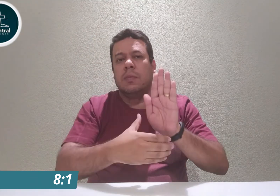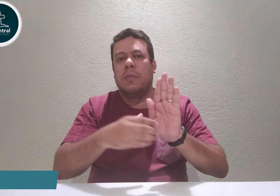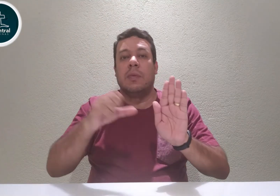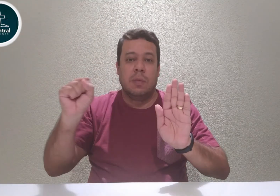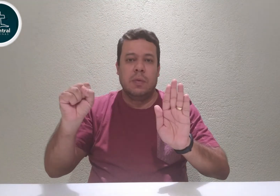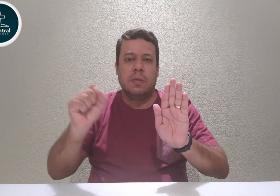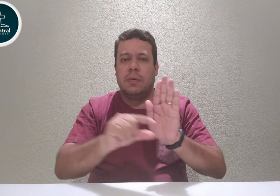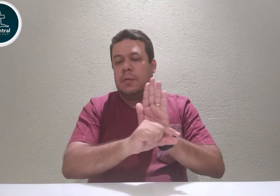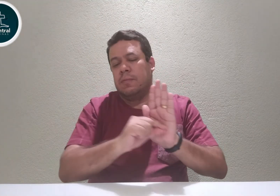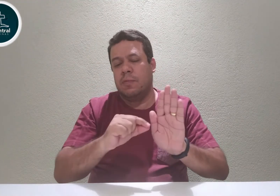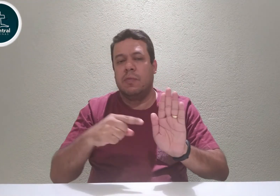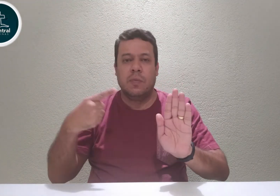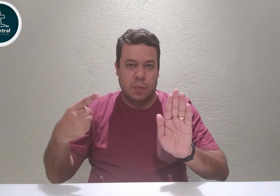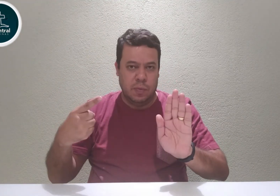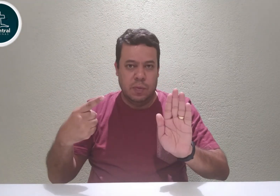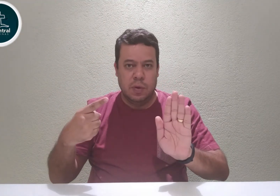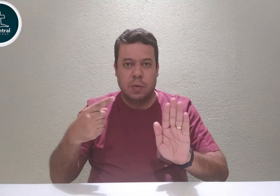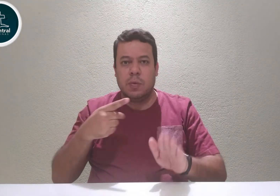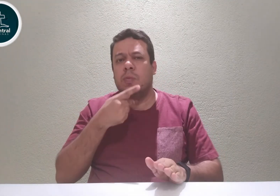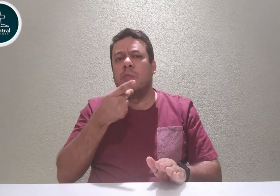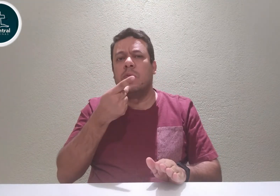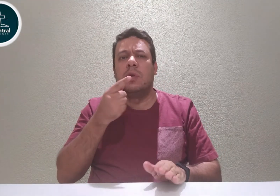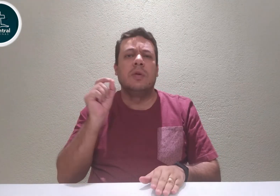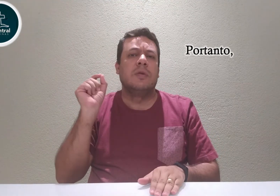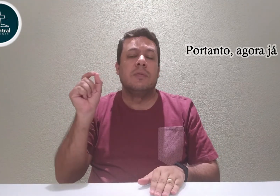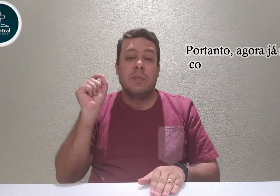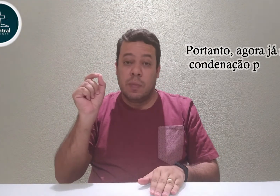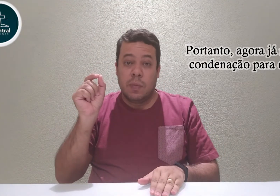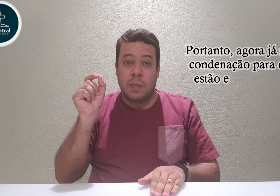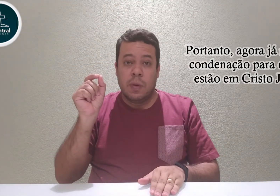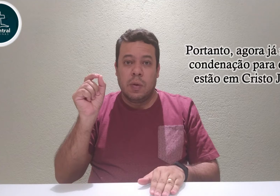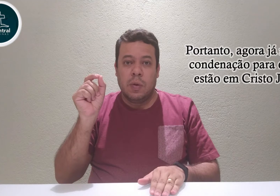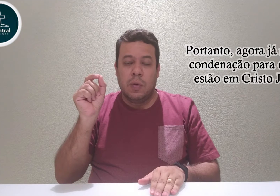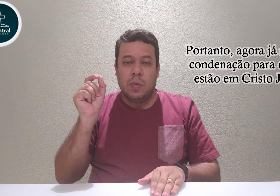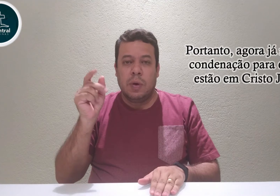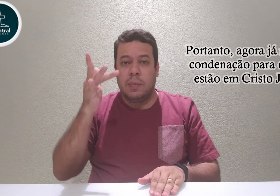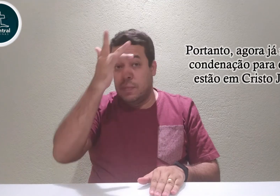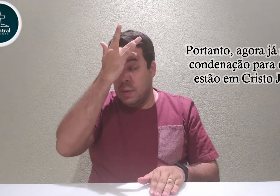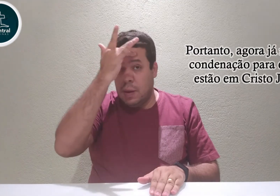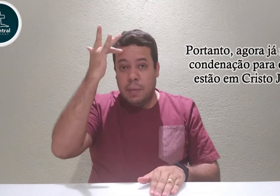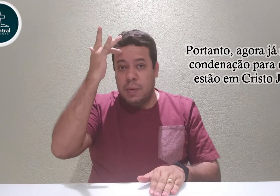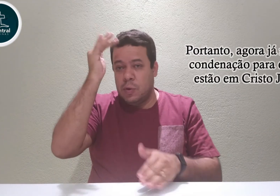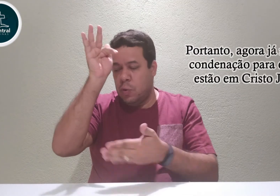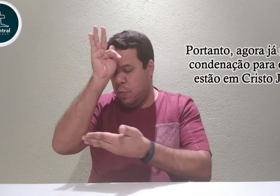escrito lá em Romanos, capítulo 8, versículo 1.